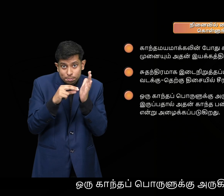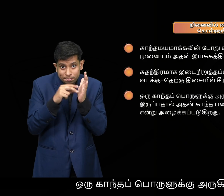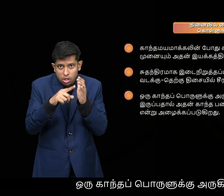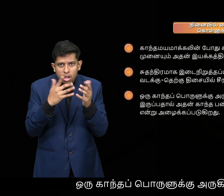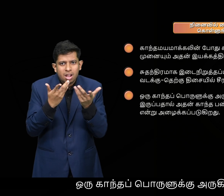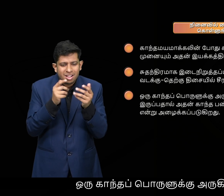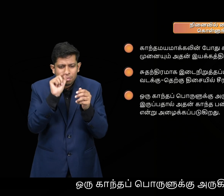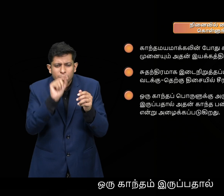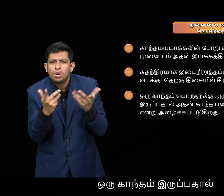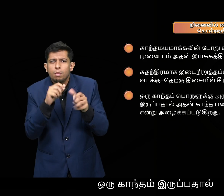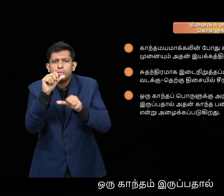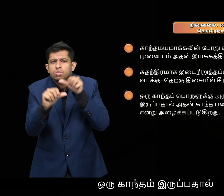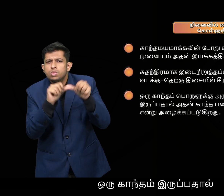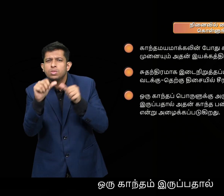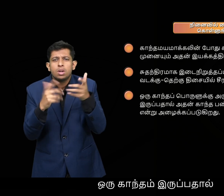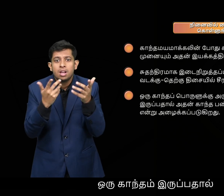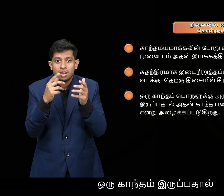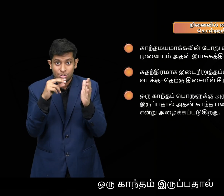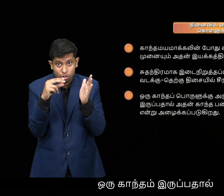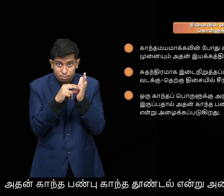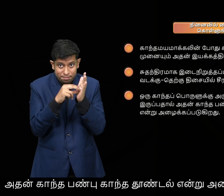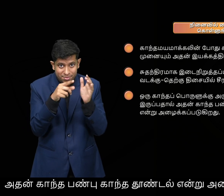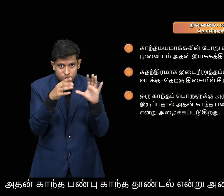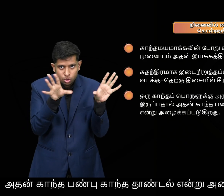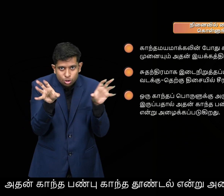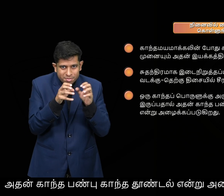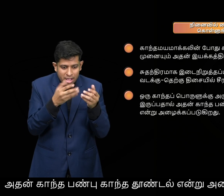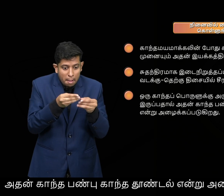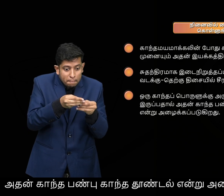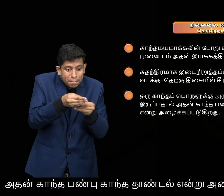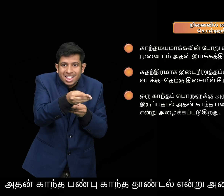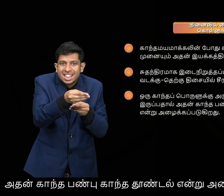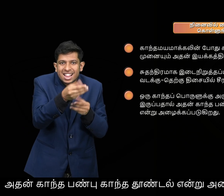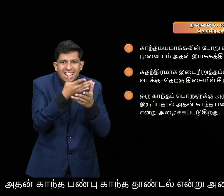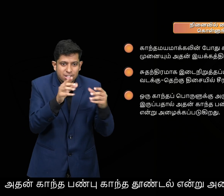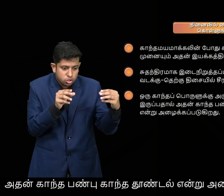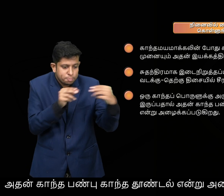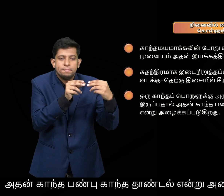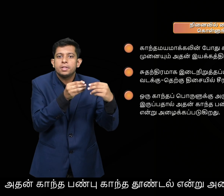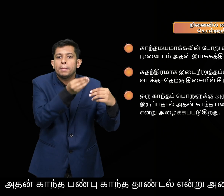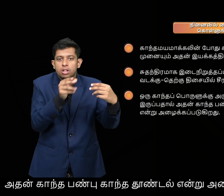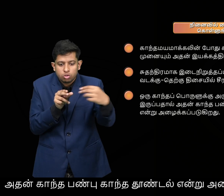பொருளுக்கு அருகில் ஒரு காந்தம் இருப்பதால் அதன் காந்த பண்பு காந்த தூண்டல் என்று